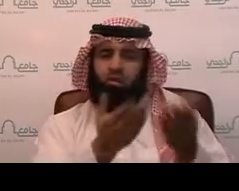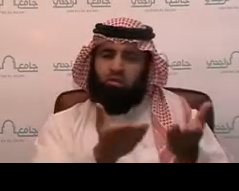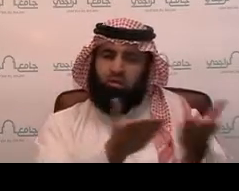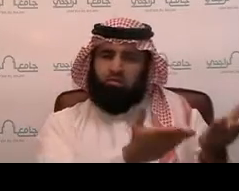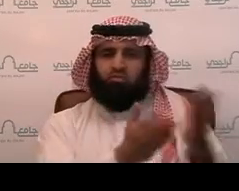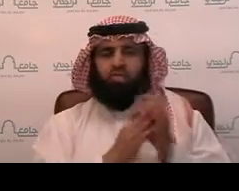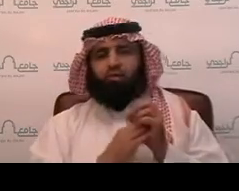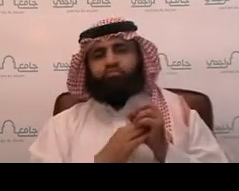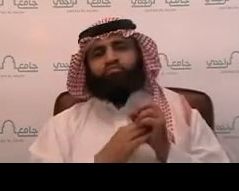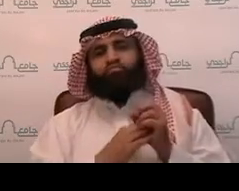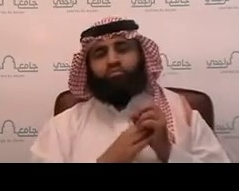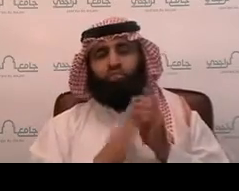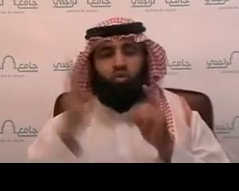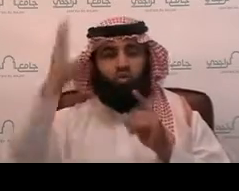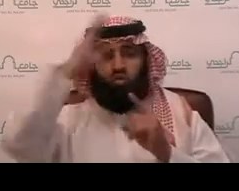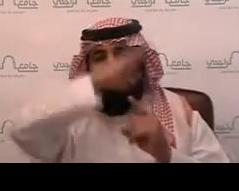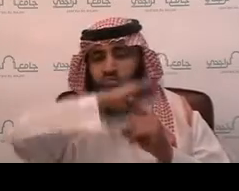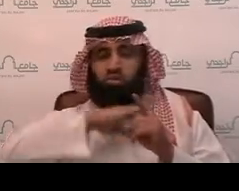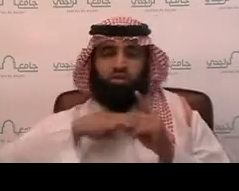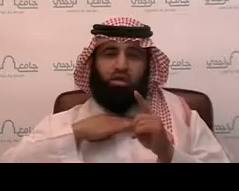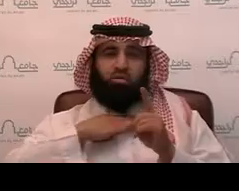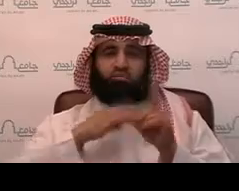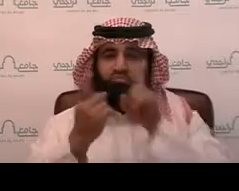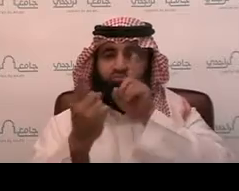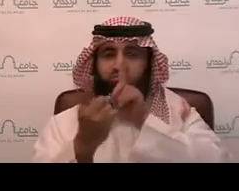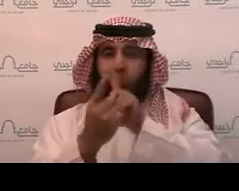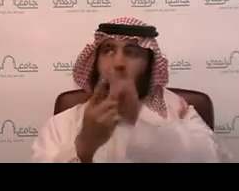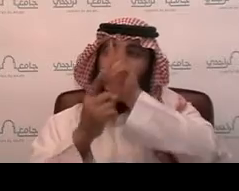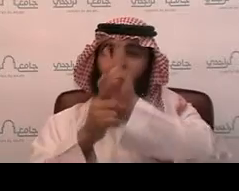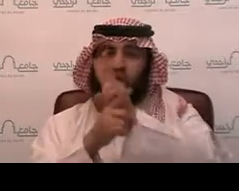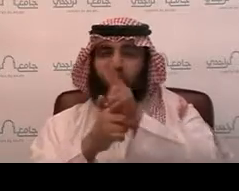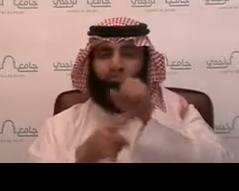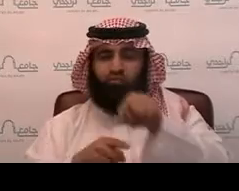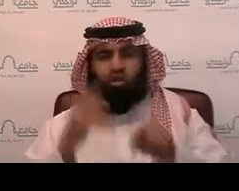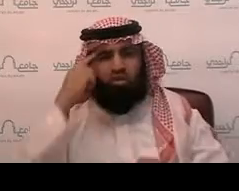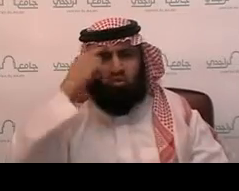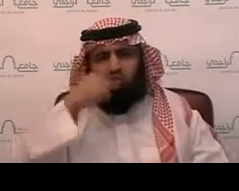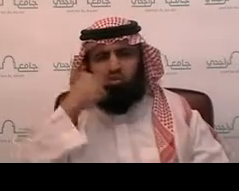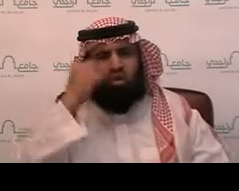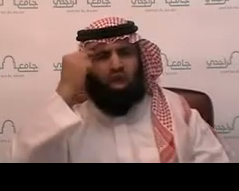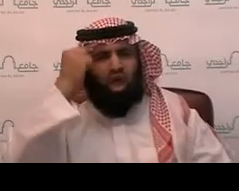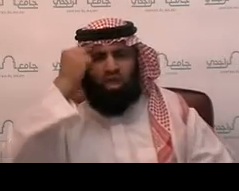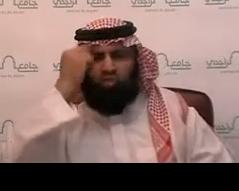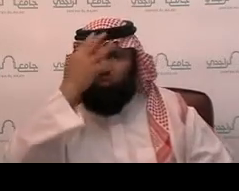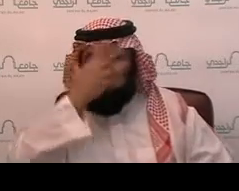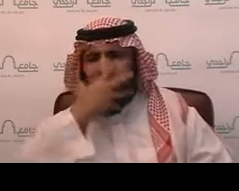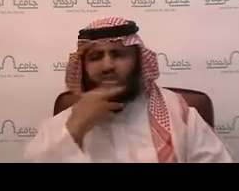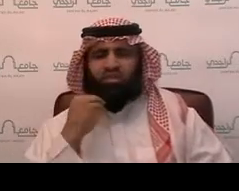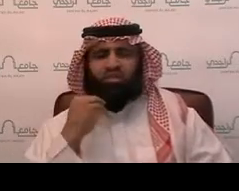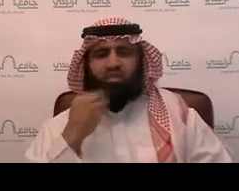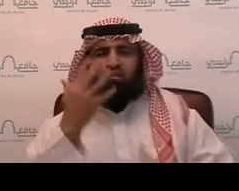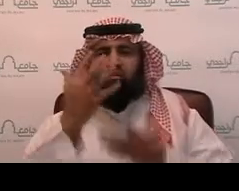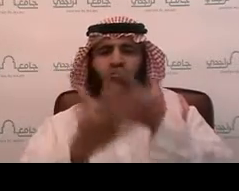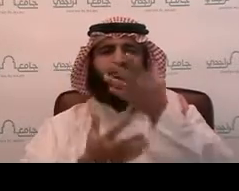القيامة ترى الذين كذبوا على الله وجوههم مسودة، أليس في جهنم مثوى